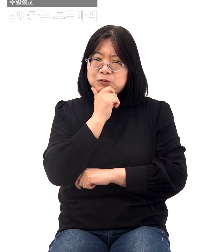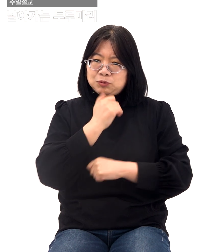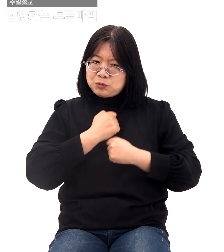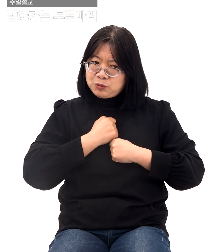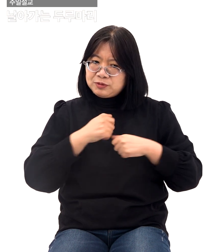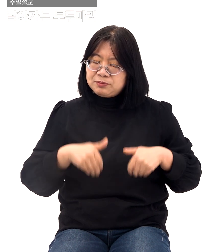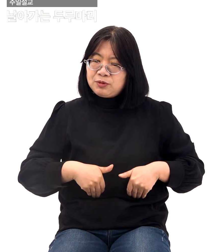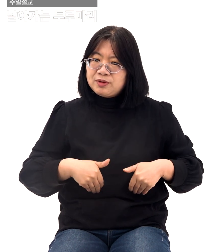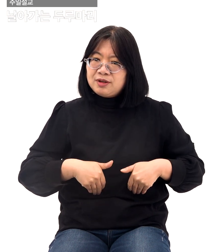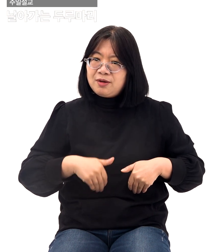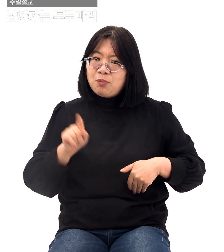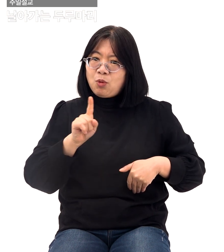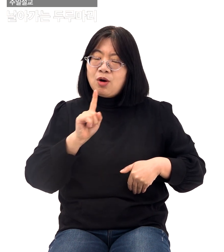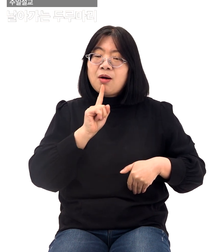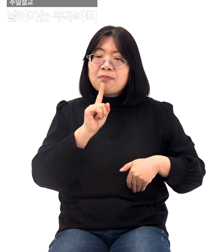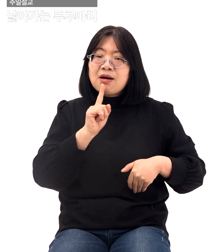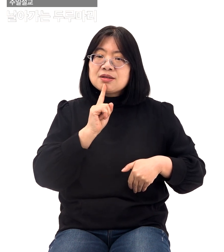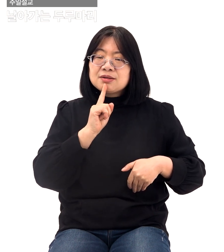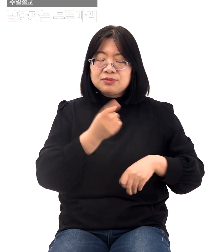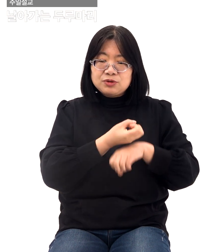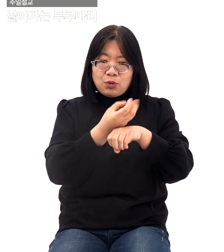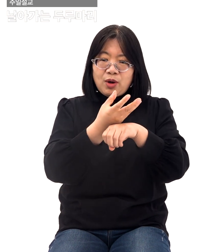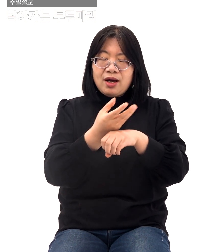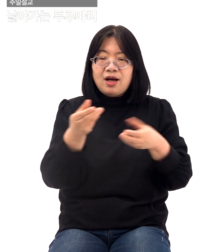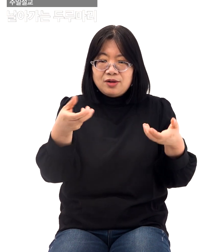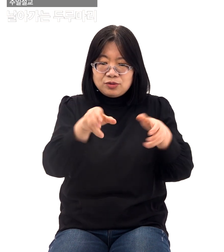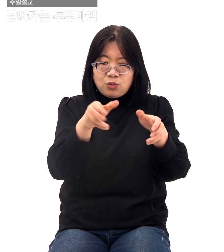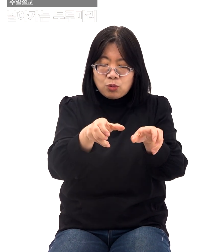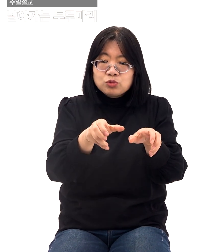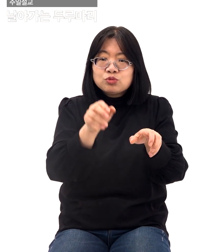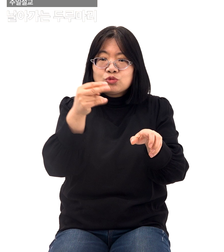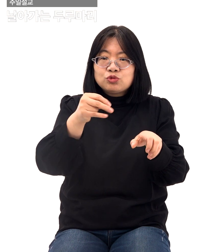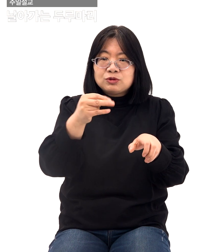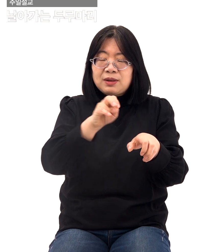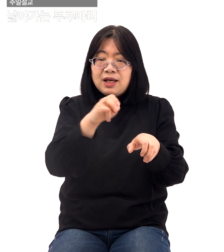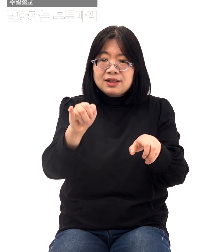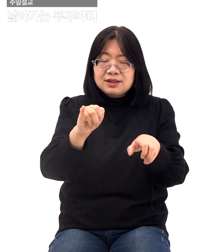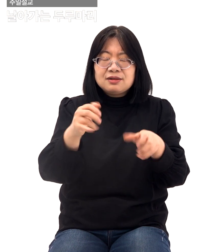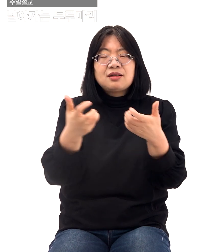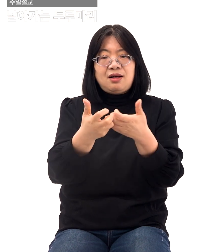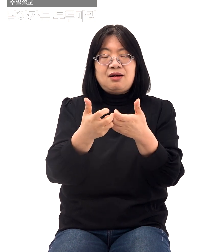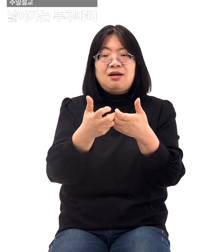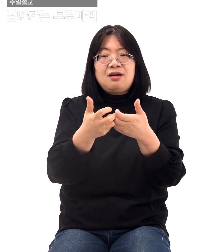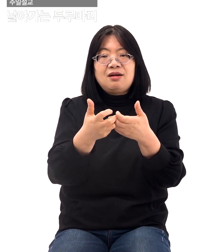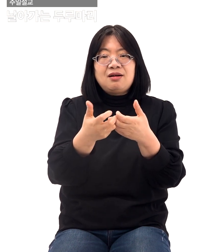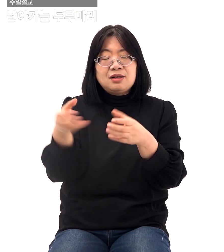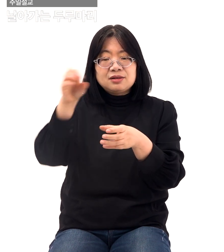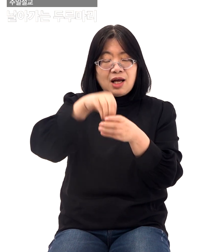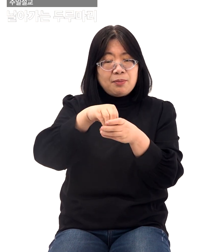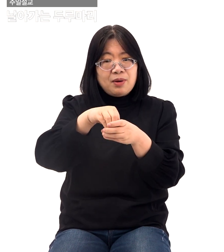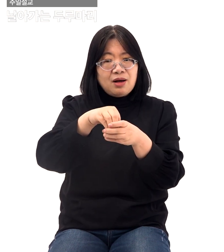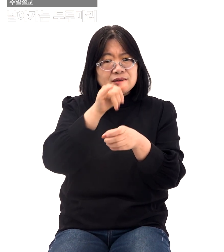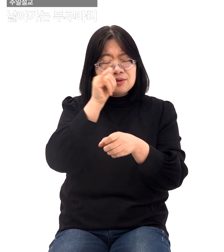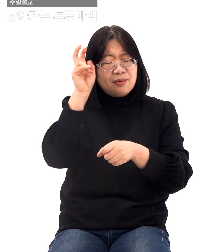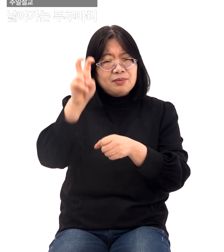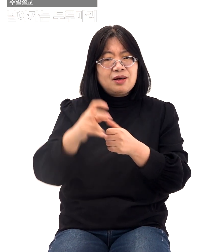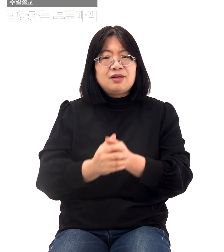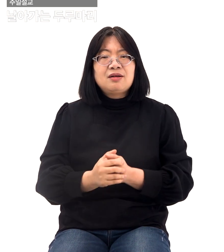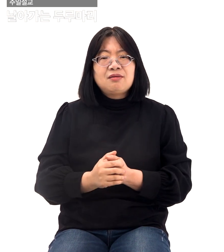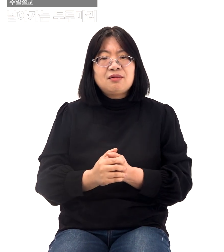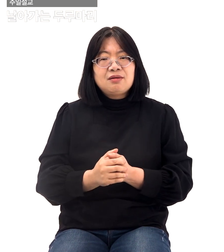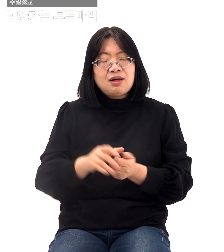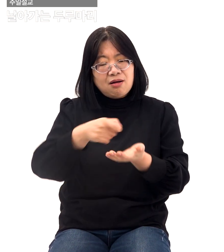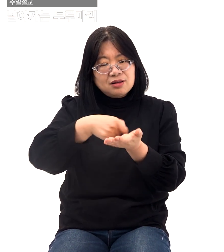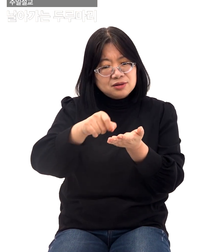실어 나르는 도구인 두루마리에 뭐가 가득히 담아져 있을 텐데,